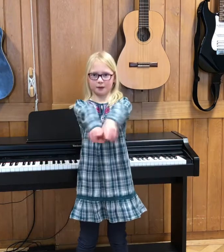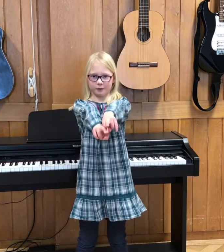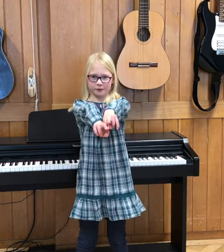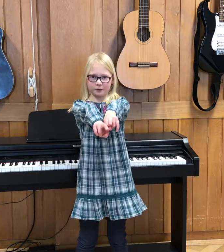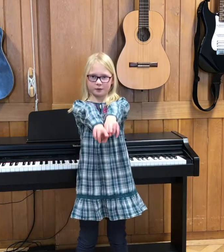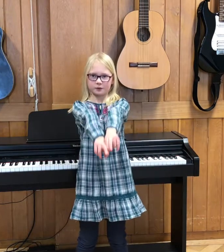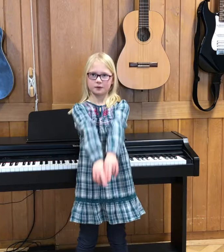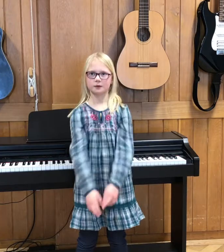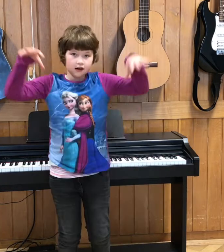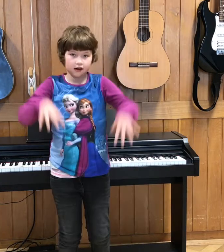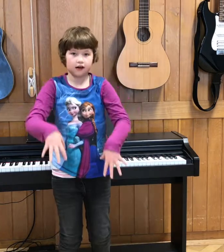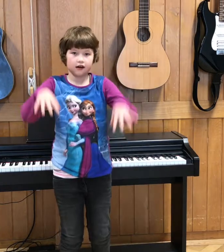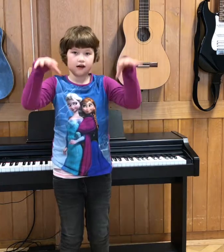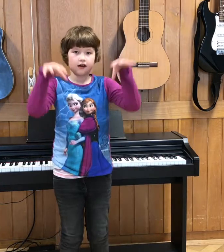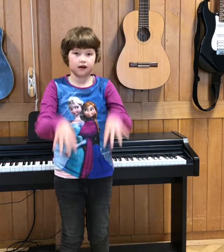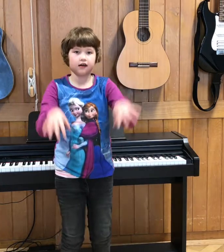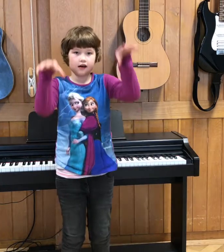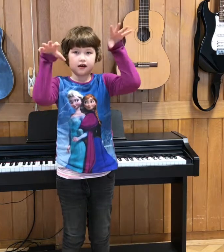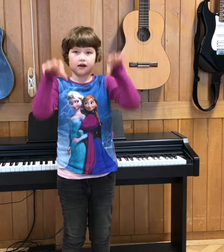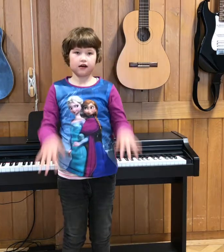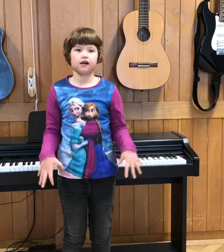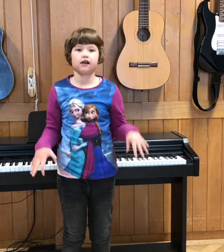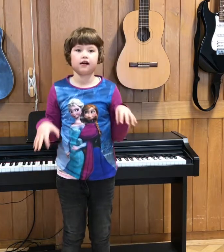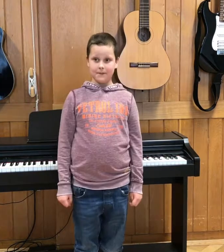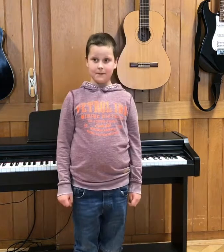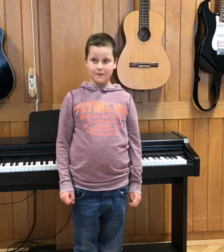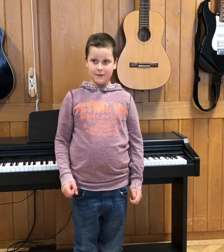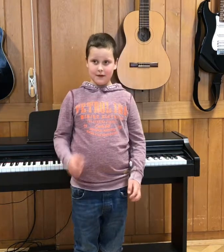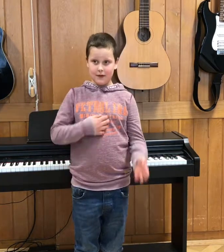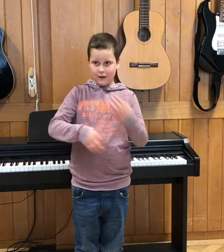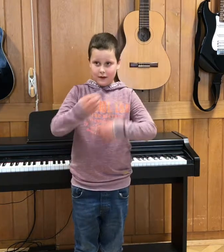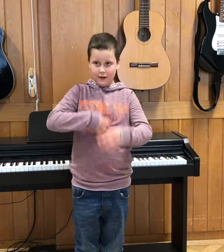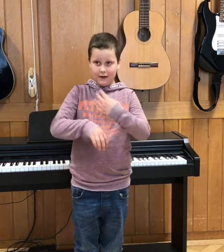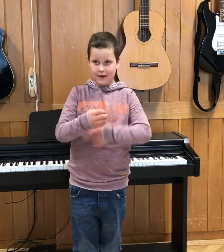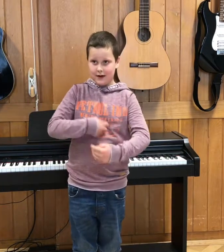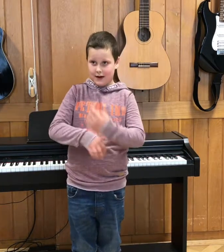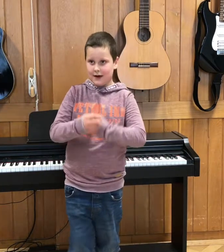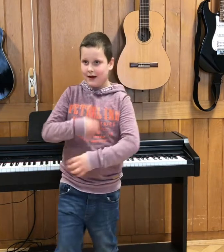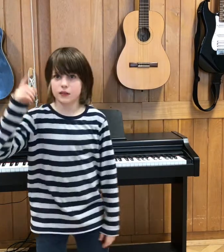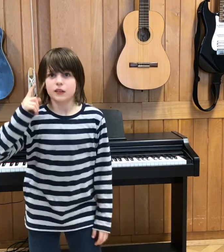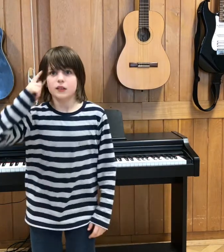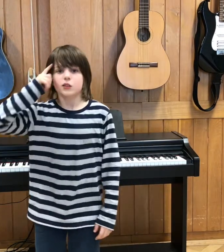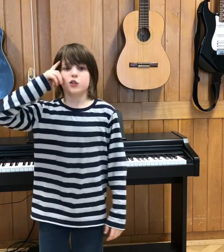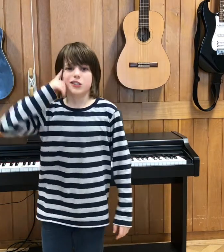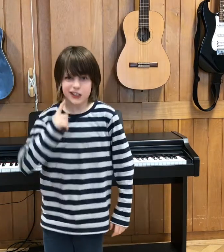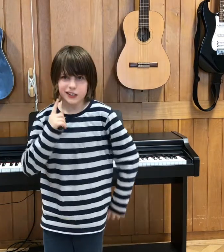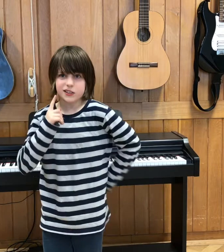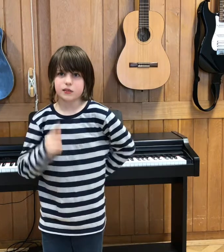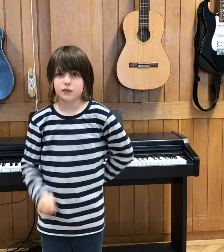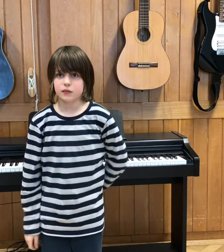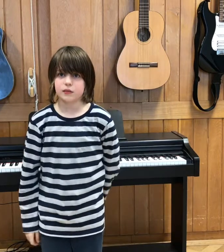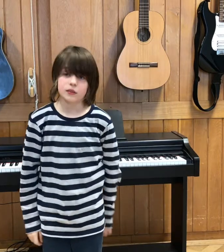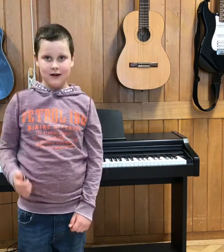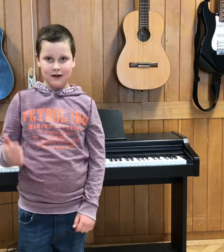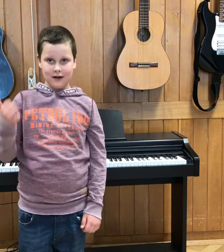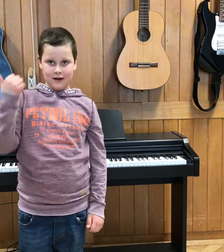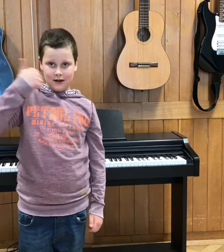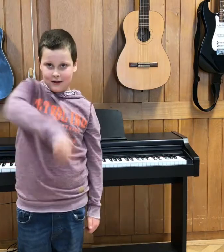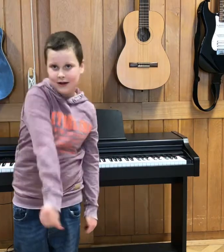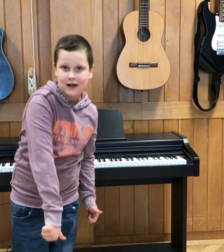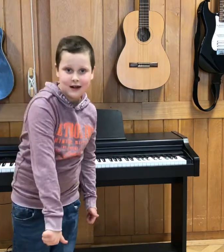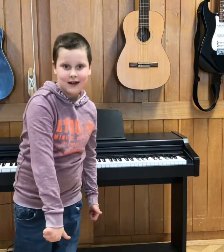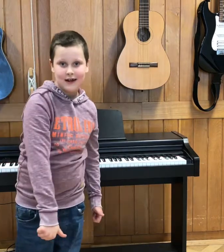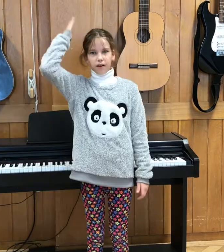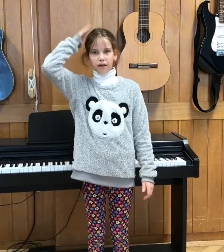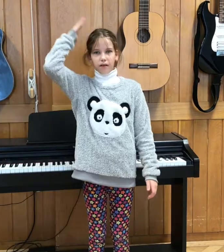Wir treffen uns im gleichen Lagen wie seit Jahren Erzählen uns, was für einen Stress wir haben